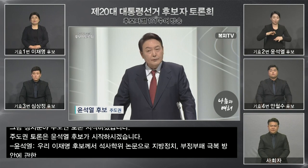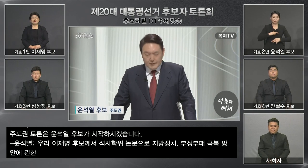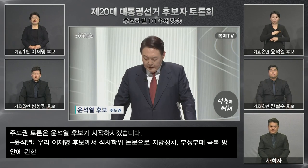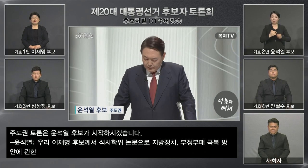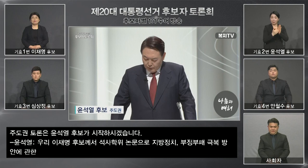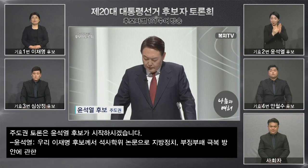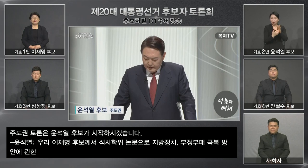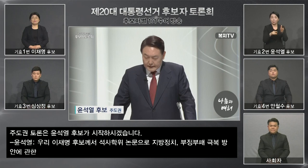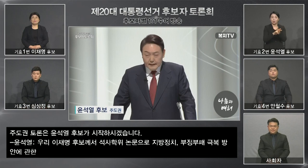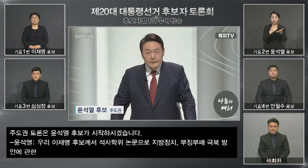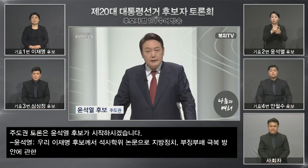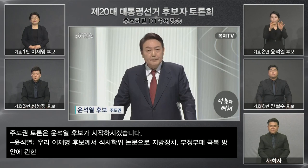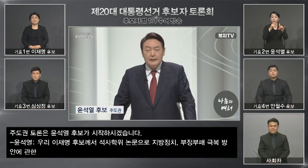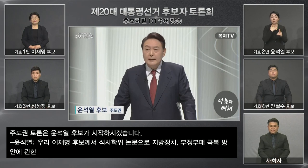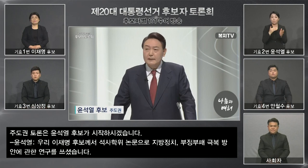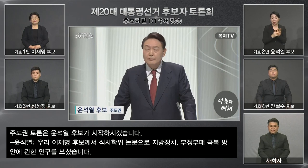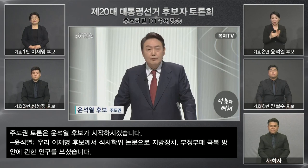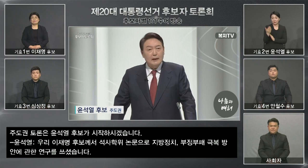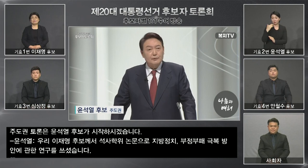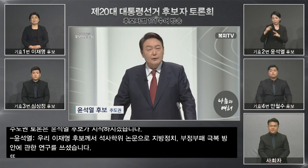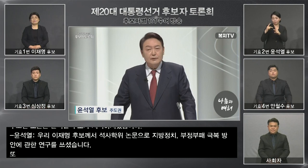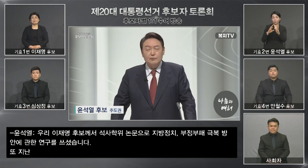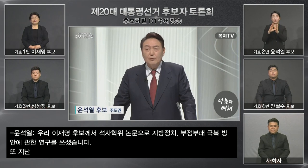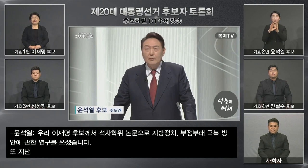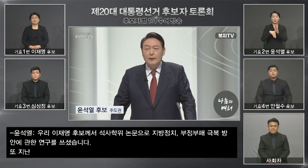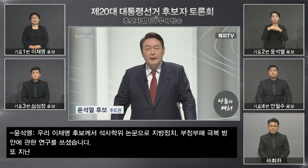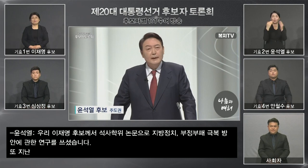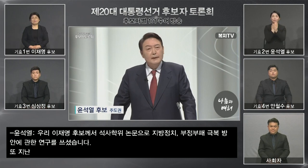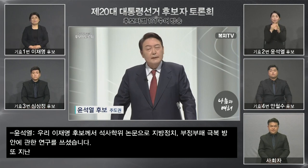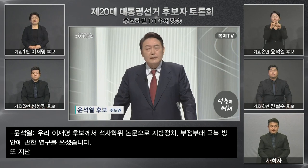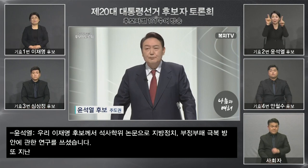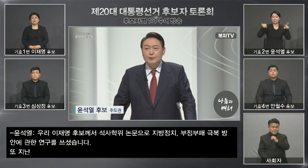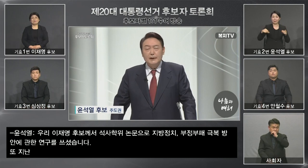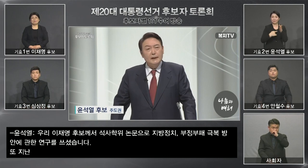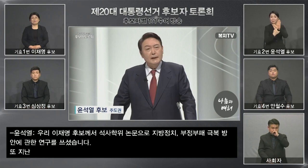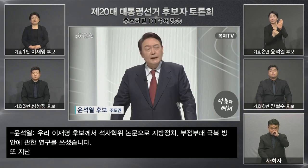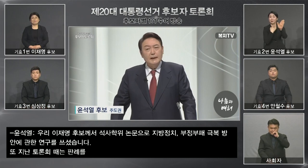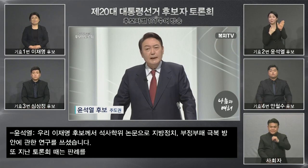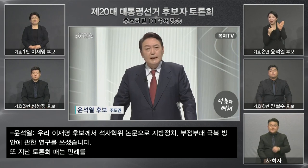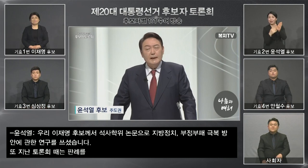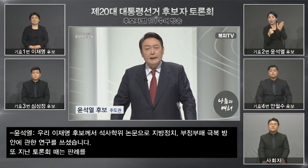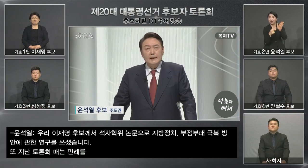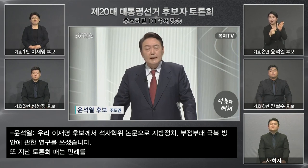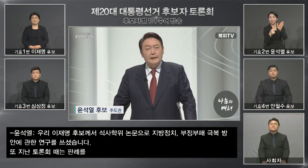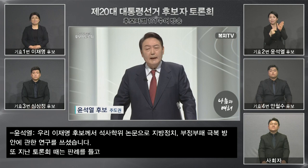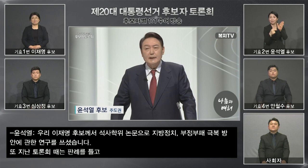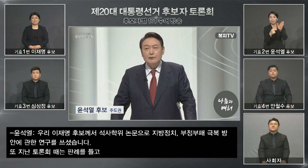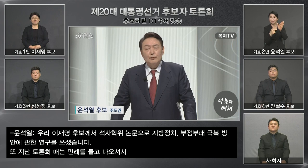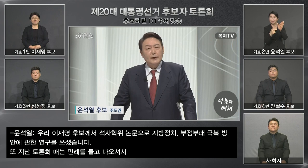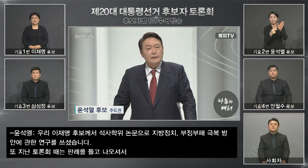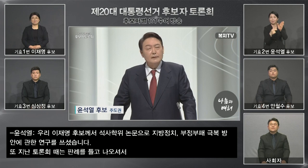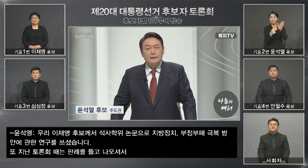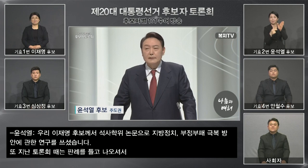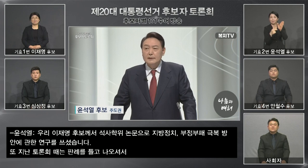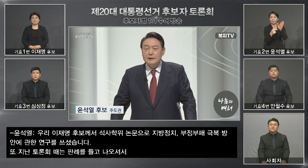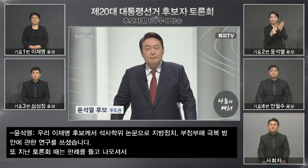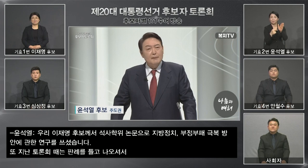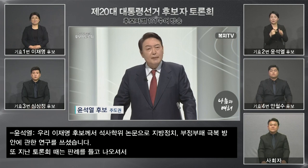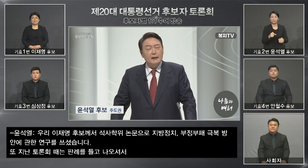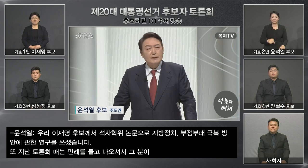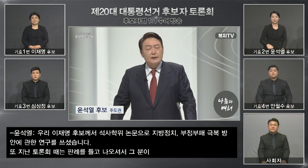또 지난 토론회 때는 판넬을 들고 나오셔서 그분이 대장동의